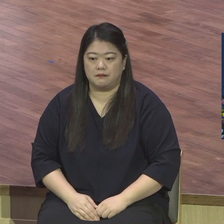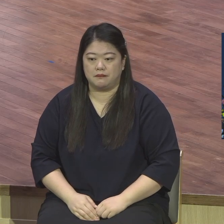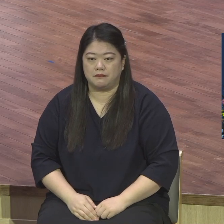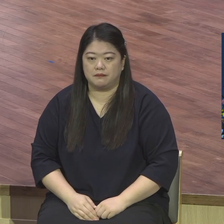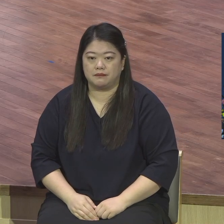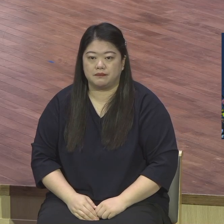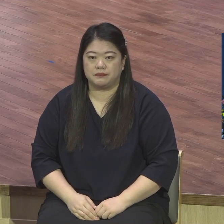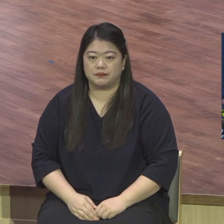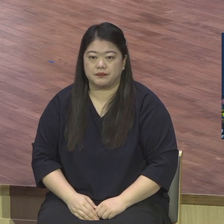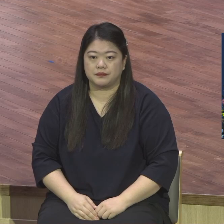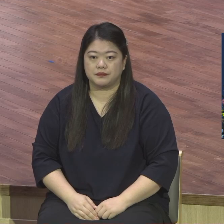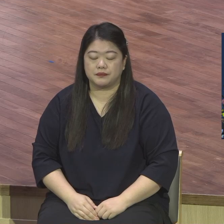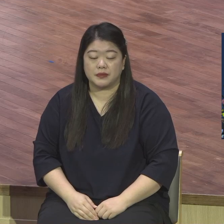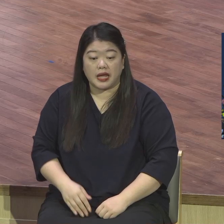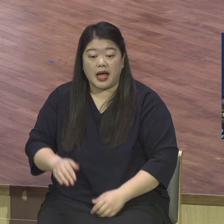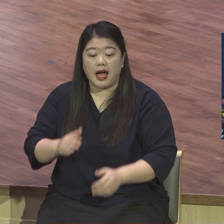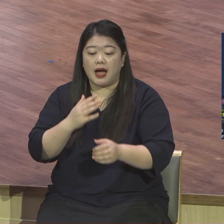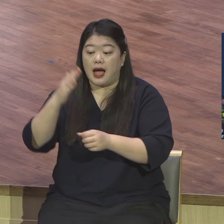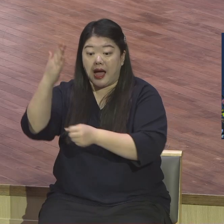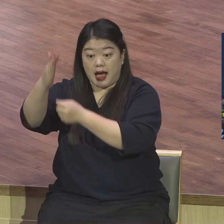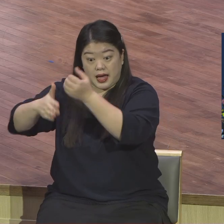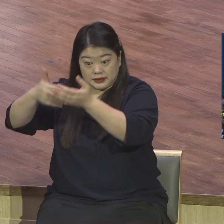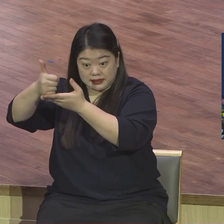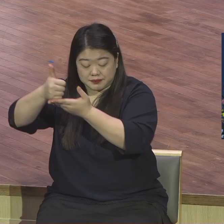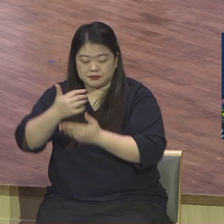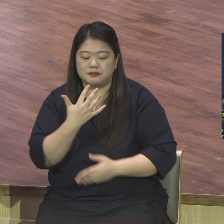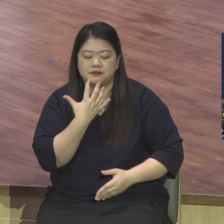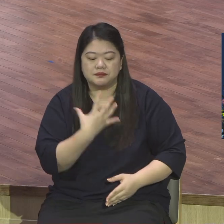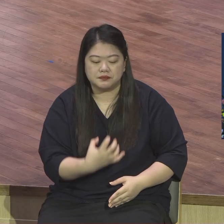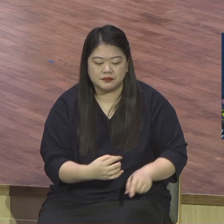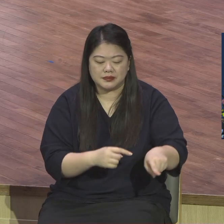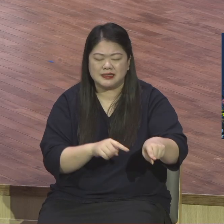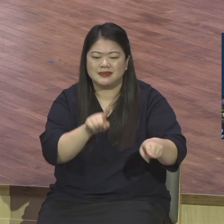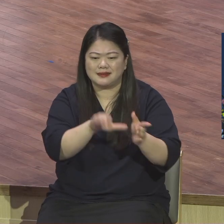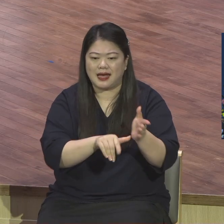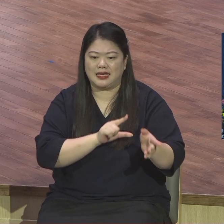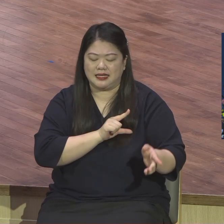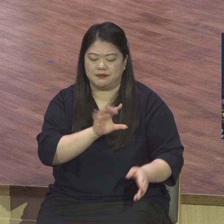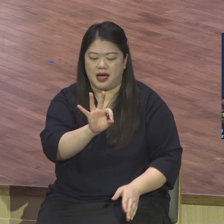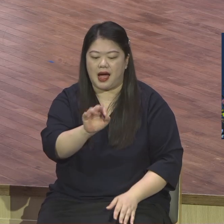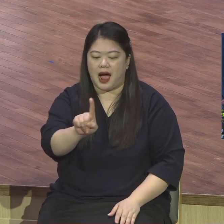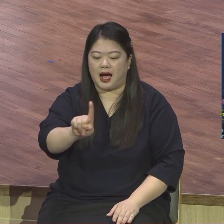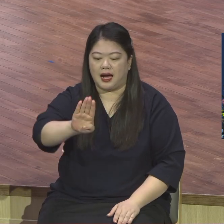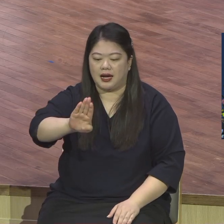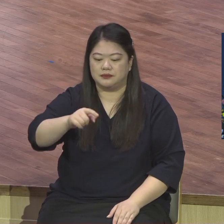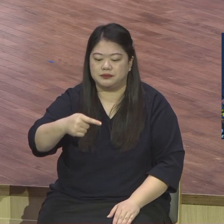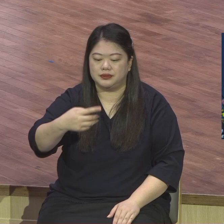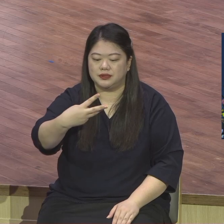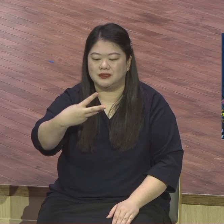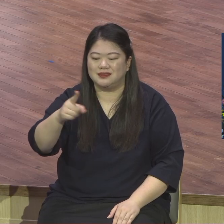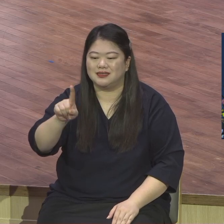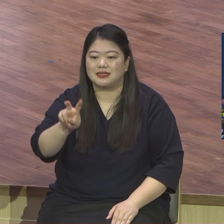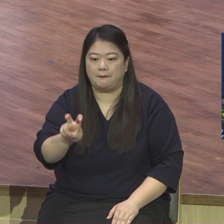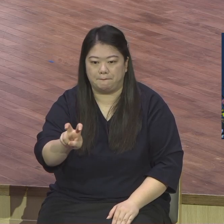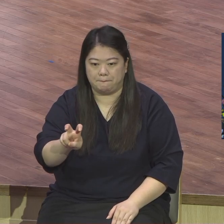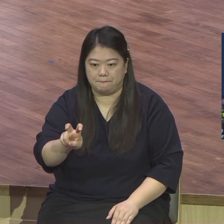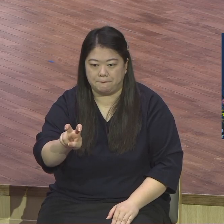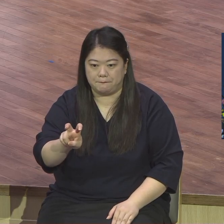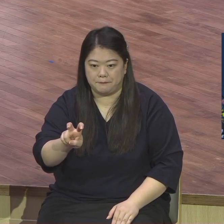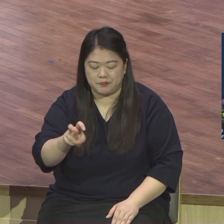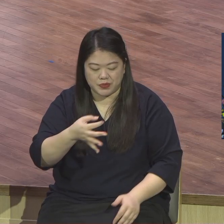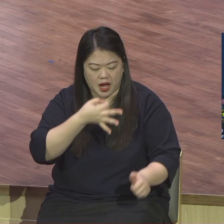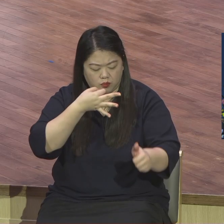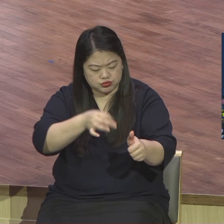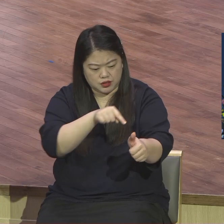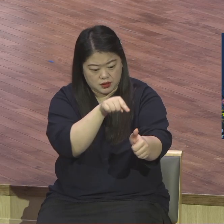들렸습니다. 갈대우를 떠나라. 그 하나님을 믿었기 때문에 하나님이 그것을 의로